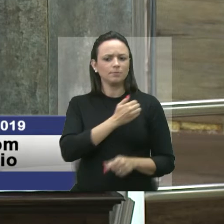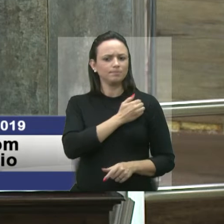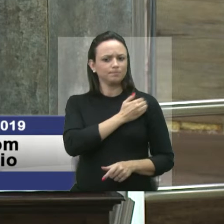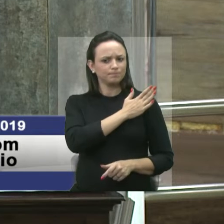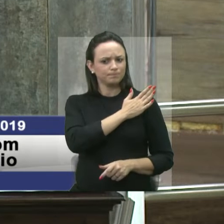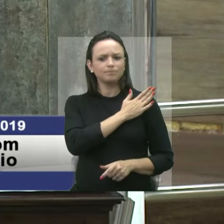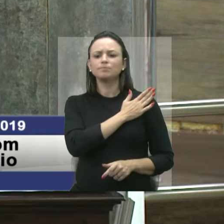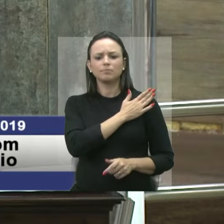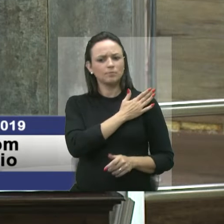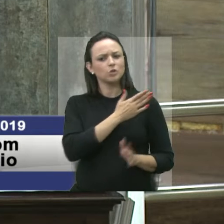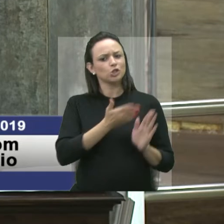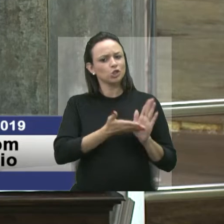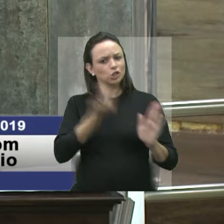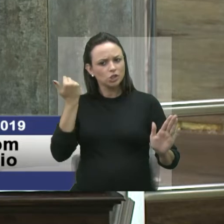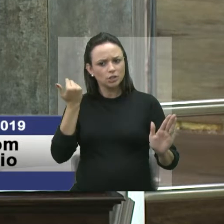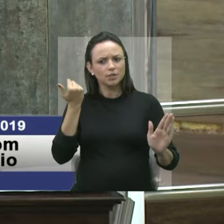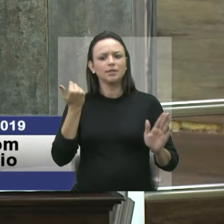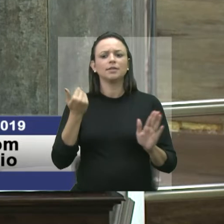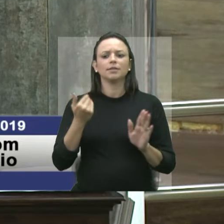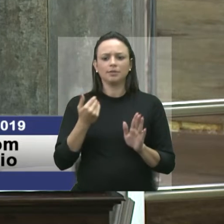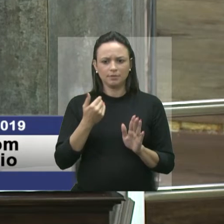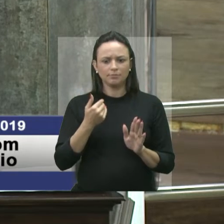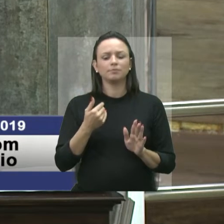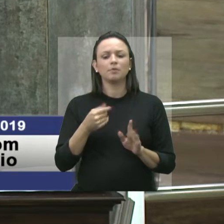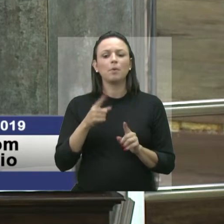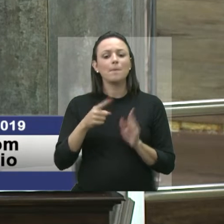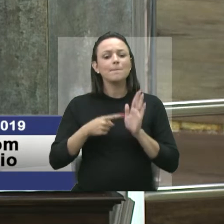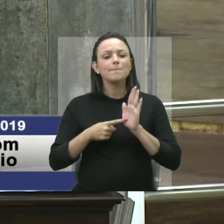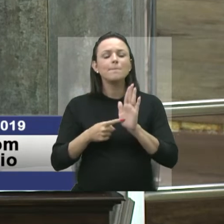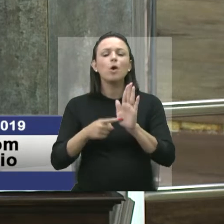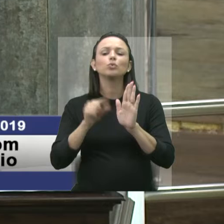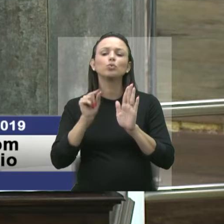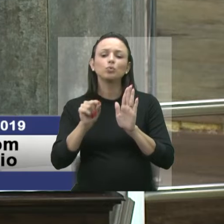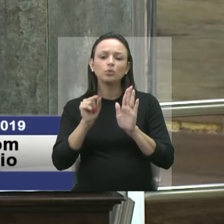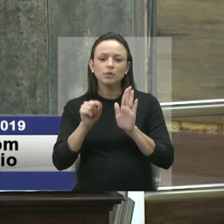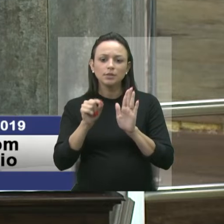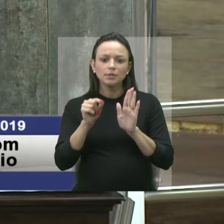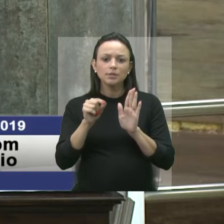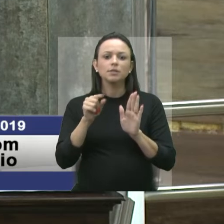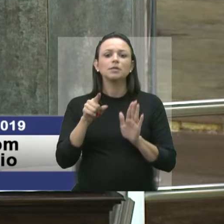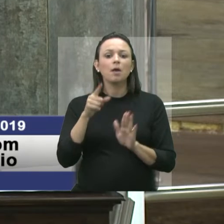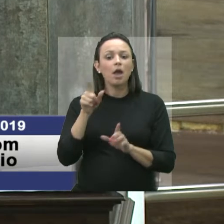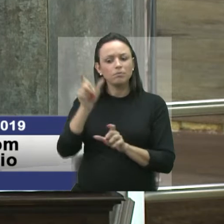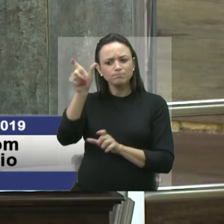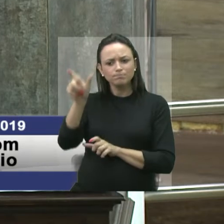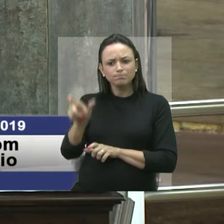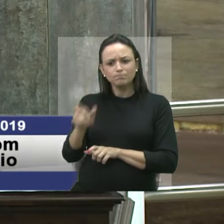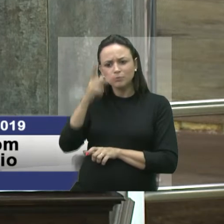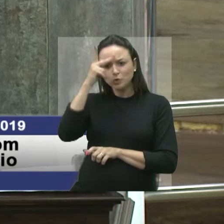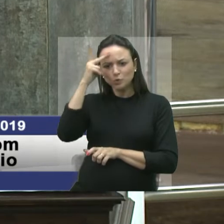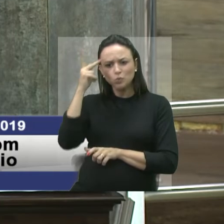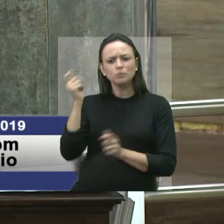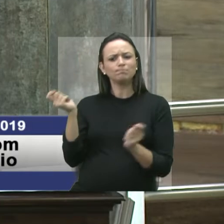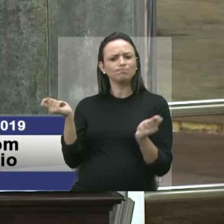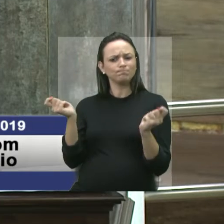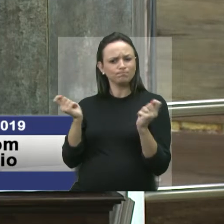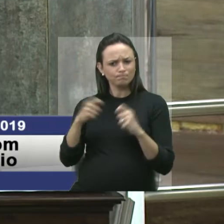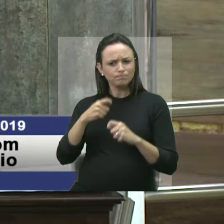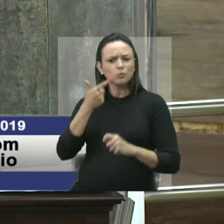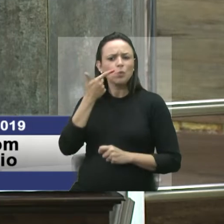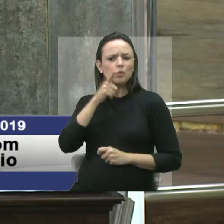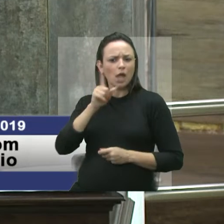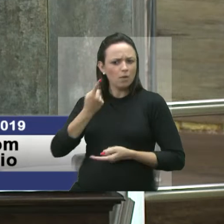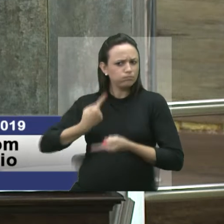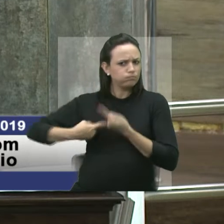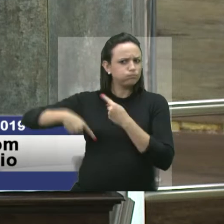e a discriminação, demonstrando as potencialidades das pessoas com